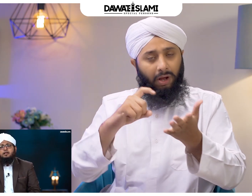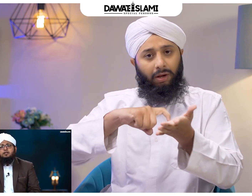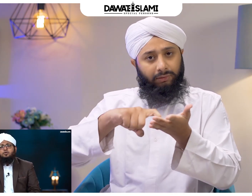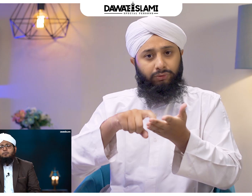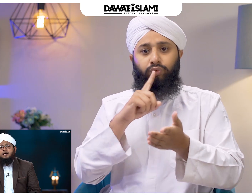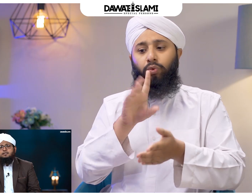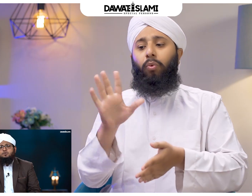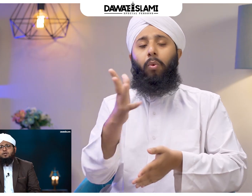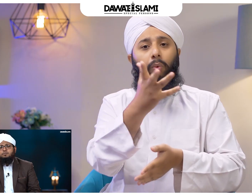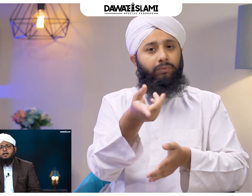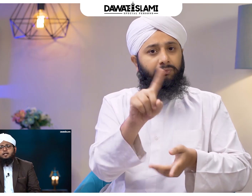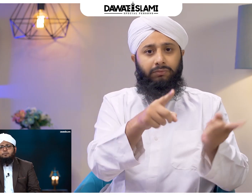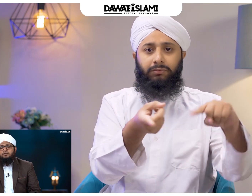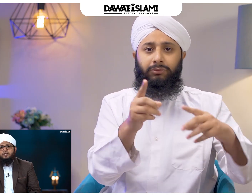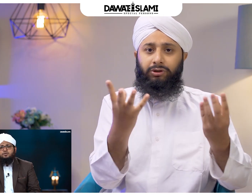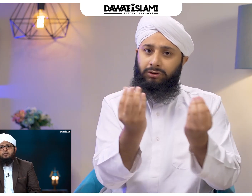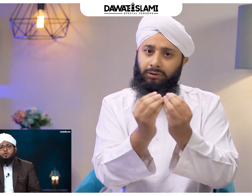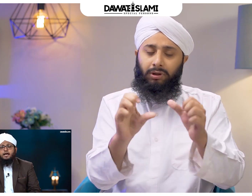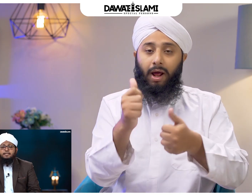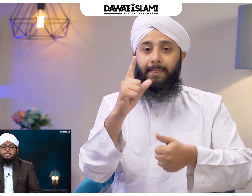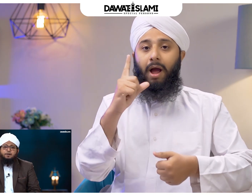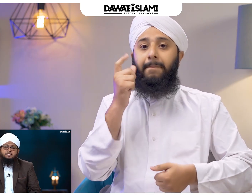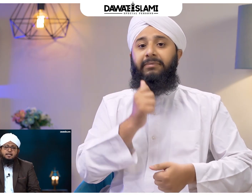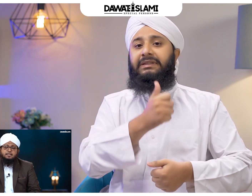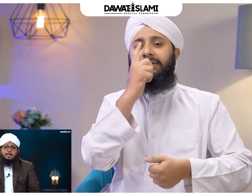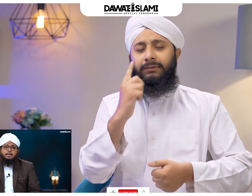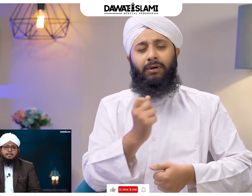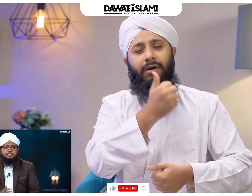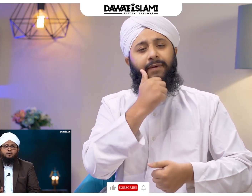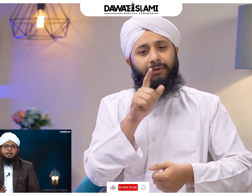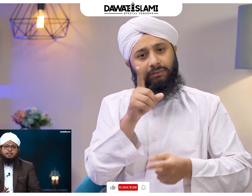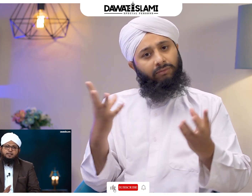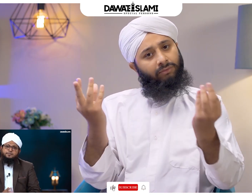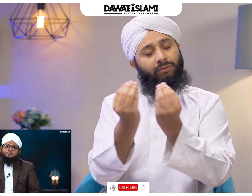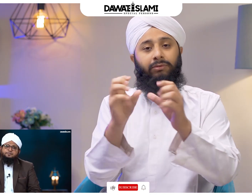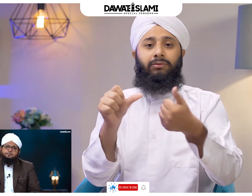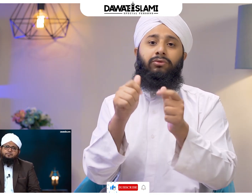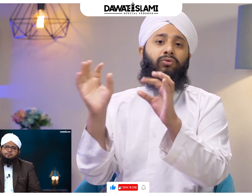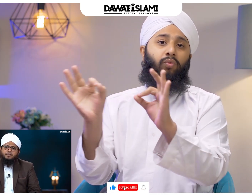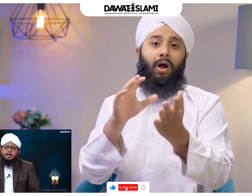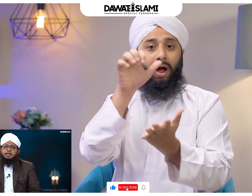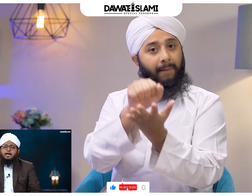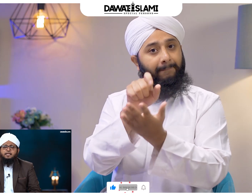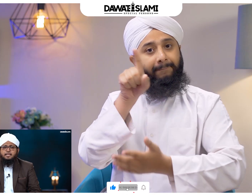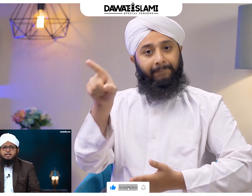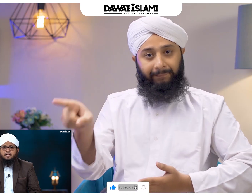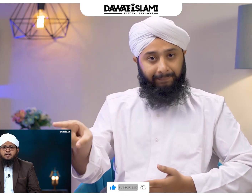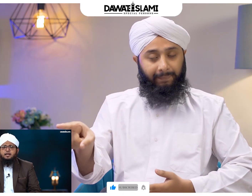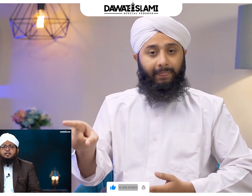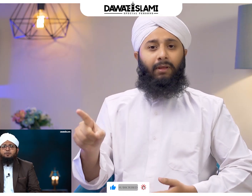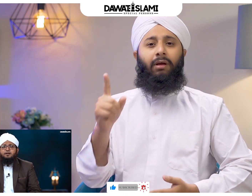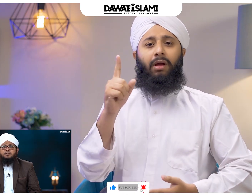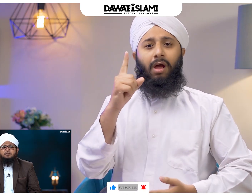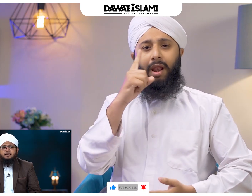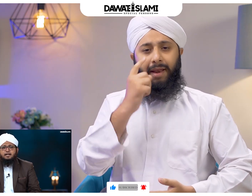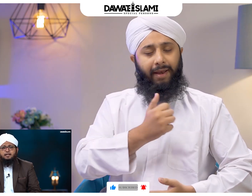और तो अब ऐसी सूरत में हक़ परवरिश जो है वो नानी के पास चला जाएगा इसी उम्र तक। अगर नानी नहीं है